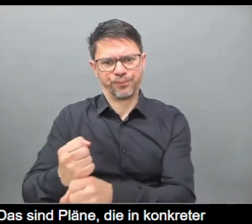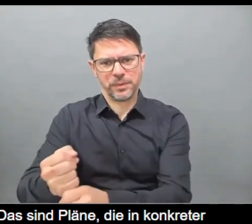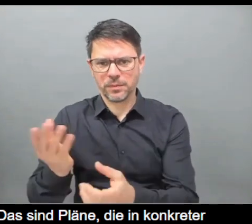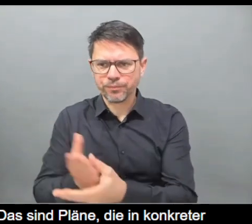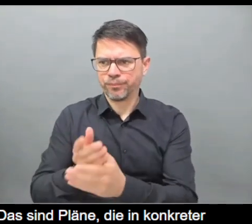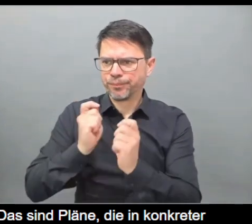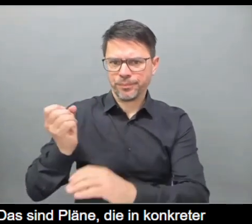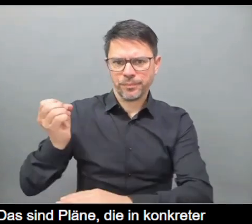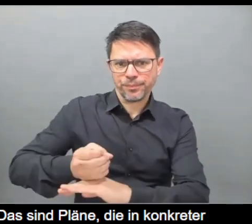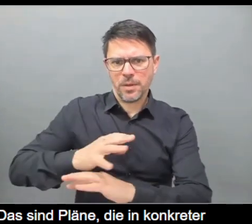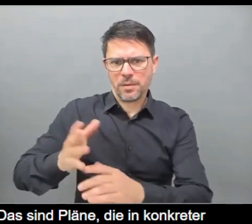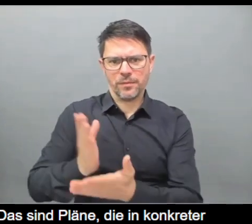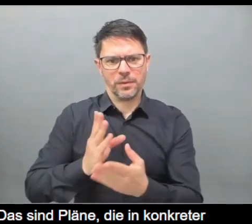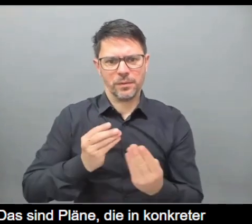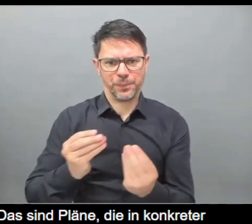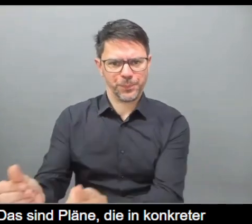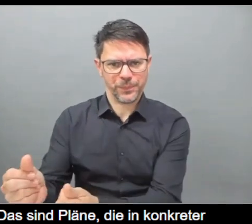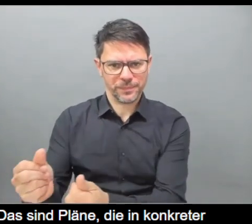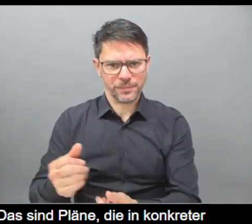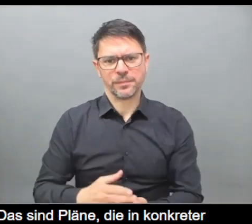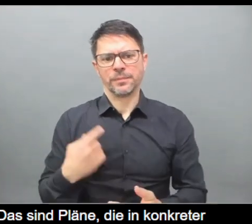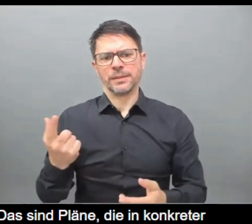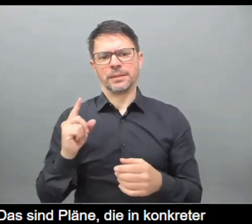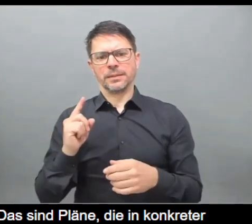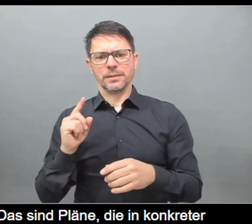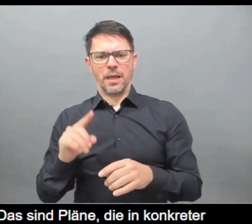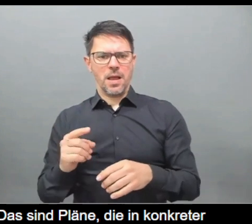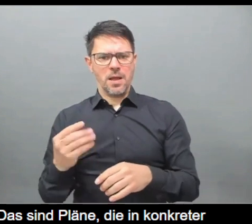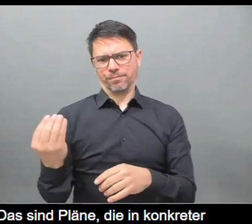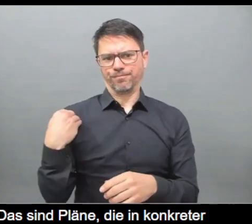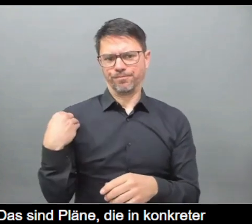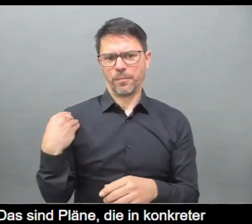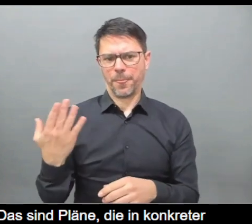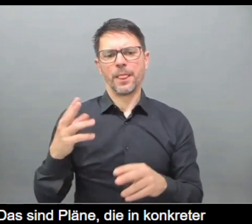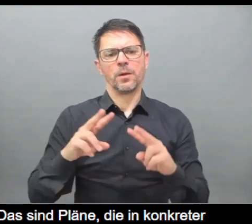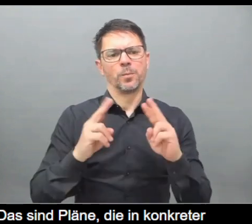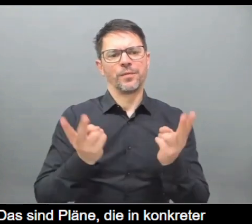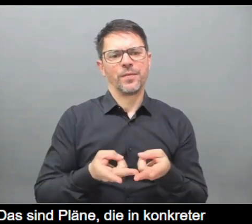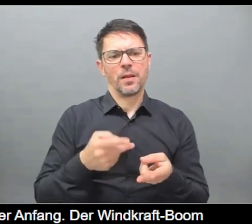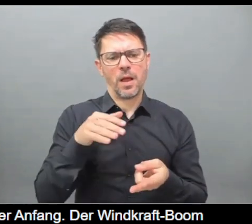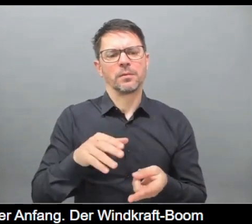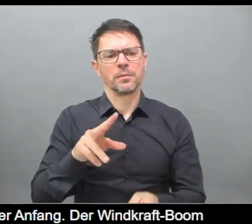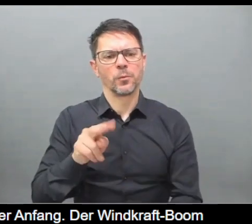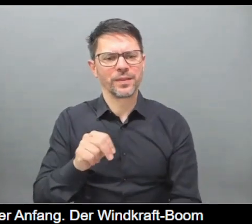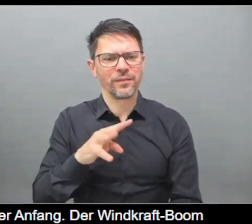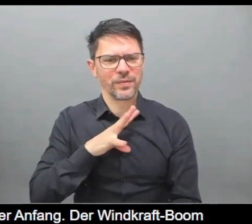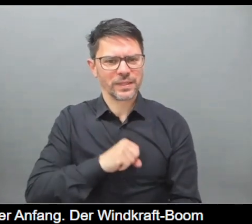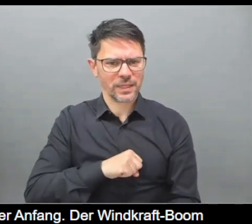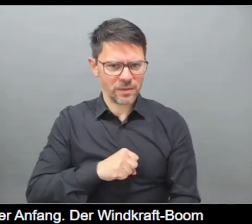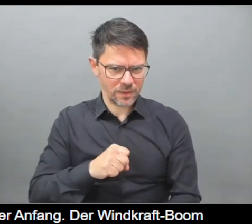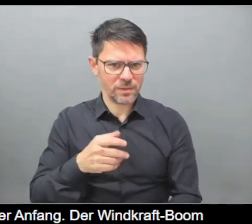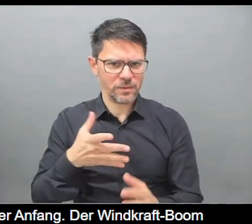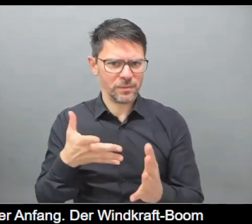derzeit in Bayern errichtet. Über alle PV-Anwendungsarten, auch auf Dächern und so weiter hinweg gerechnet, mehr als 30 Prozent.